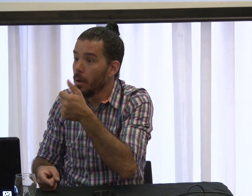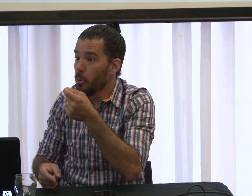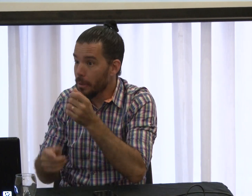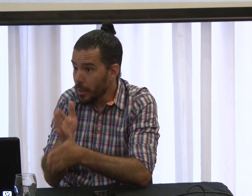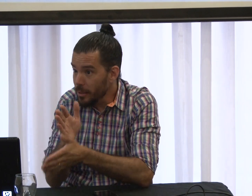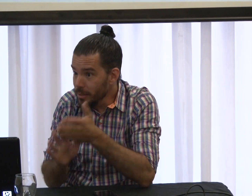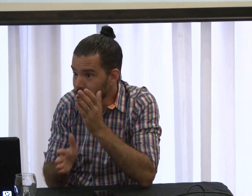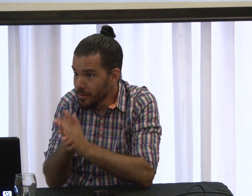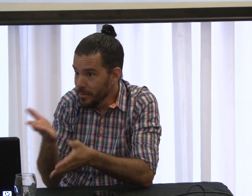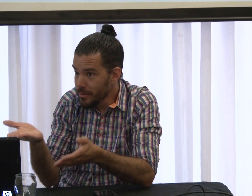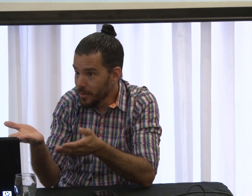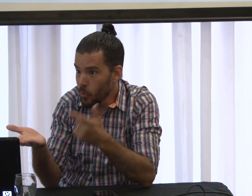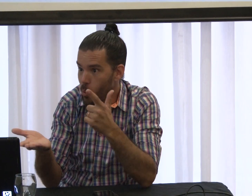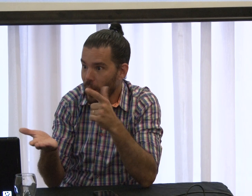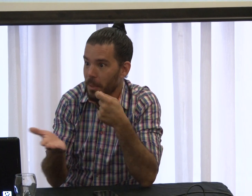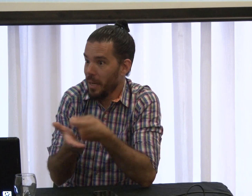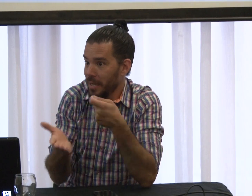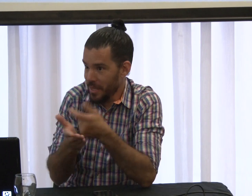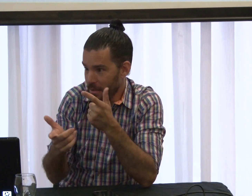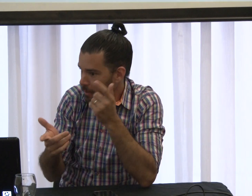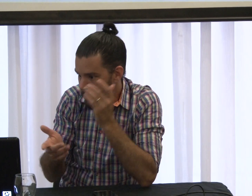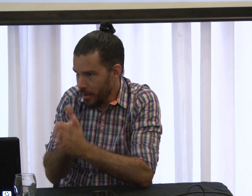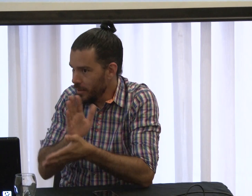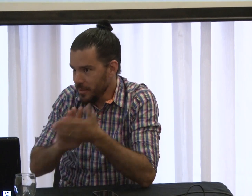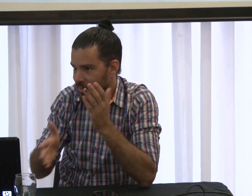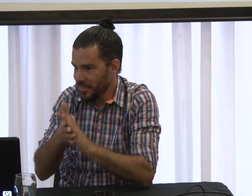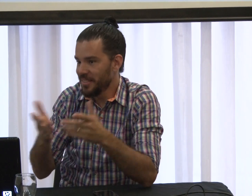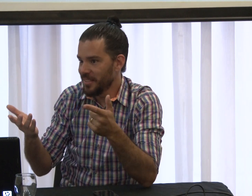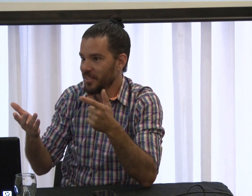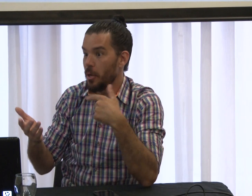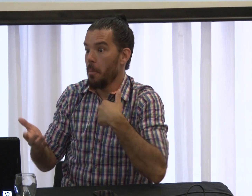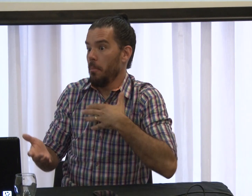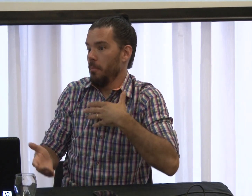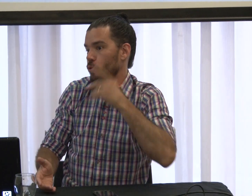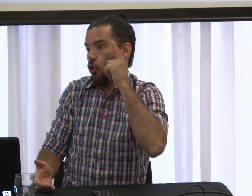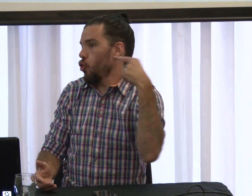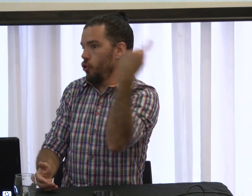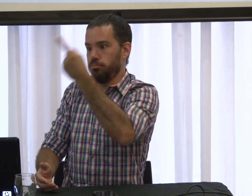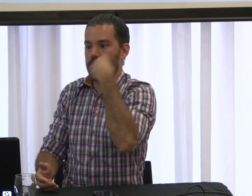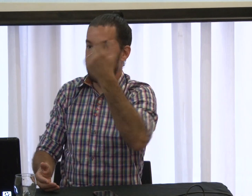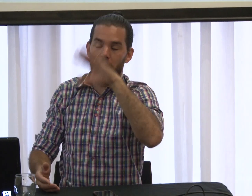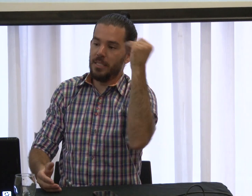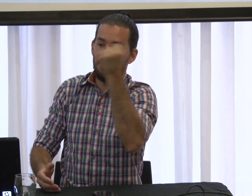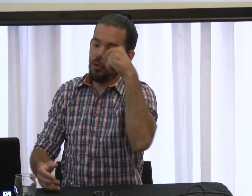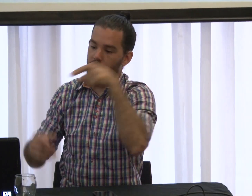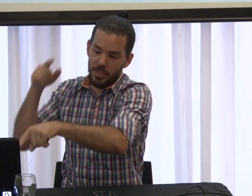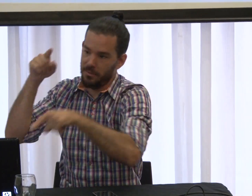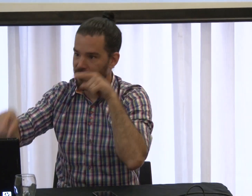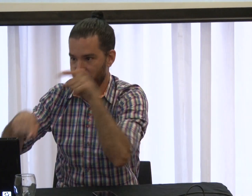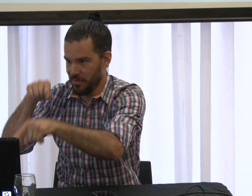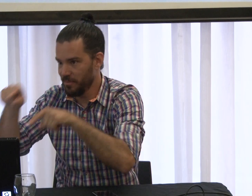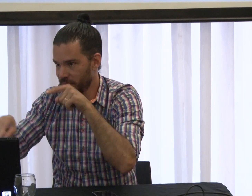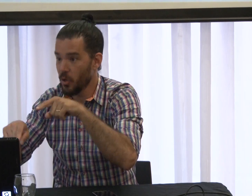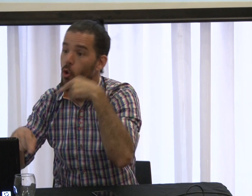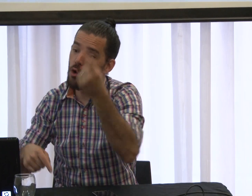y en lengua de señas contarla y subirlo en YouTube. Esto es algo que yo hago por hobby, totalmente gratuito, no es que alguien